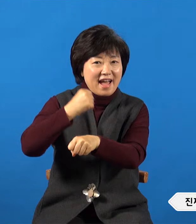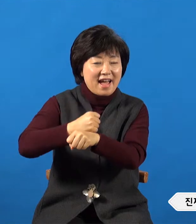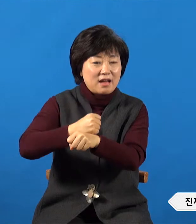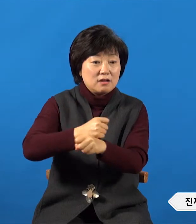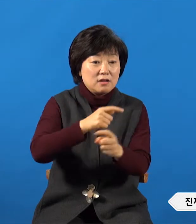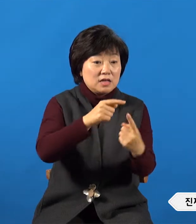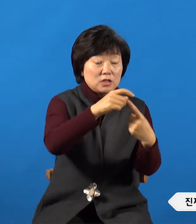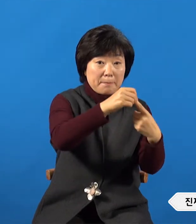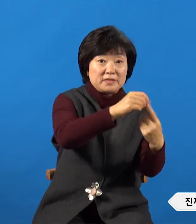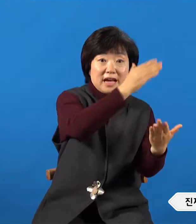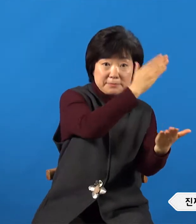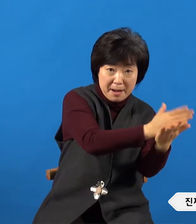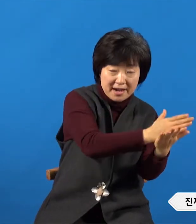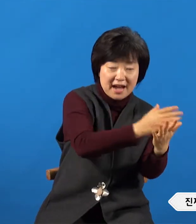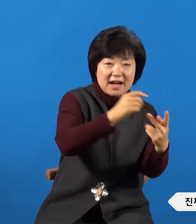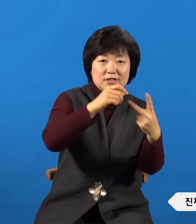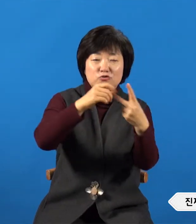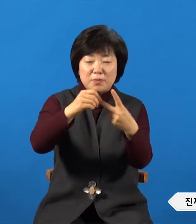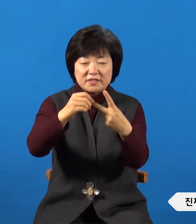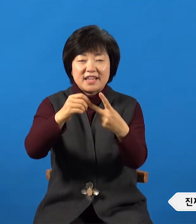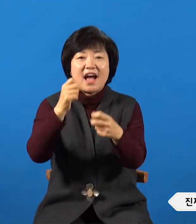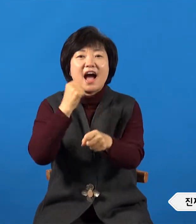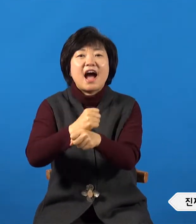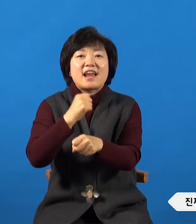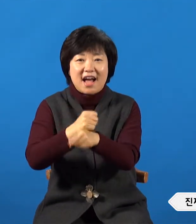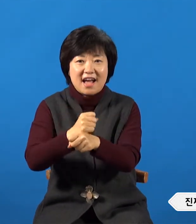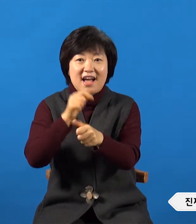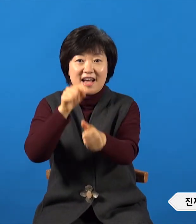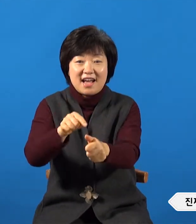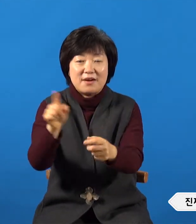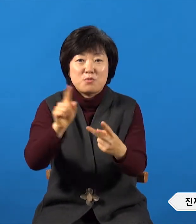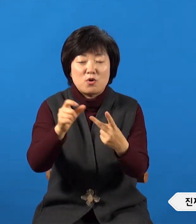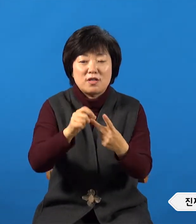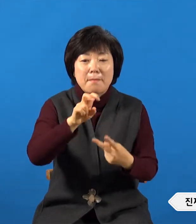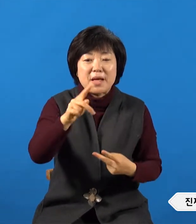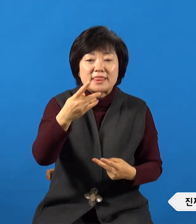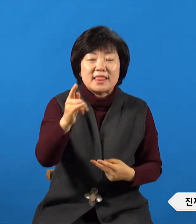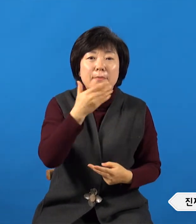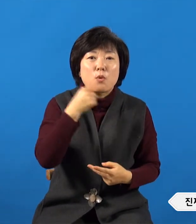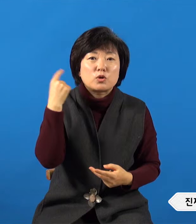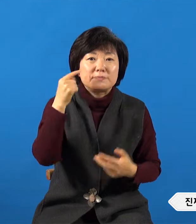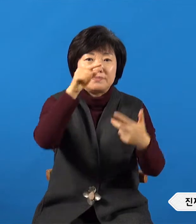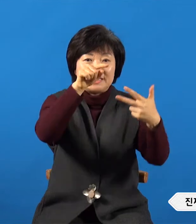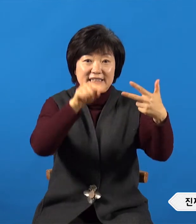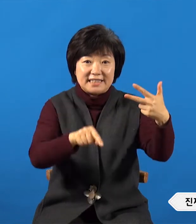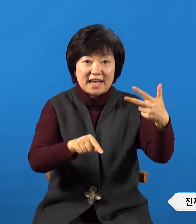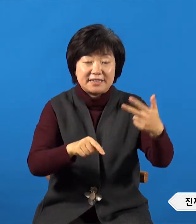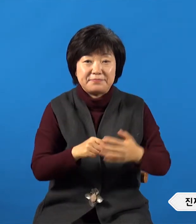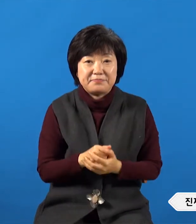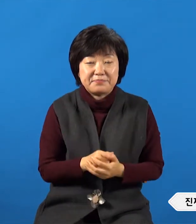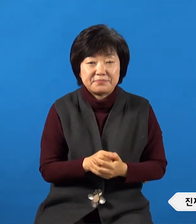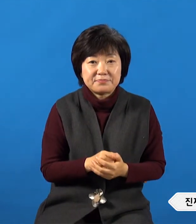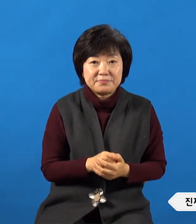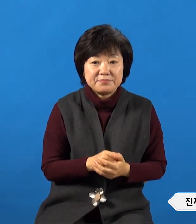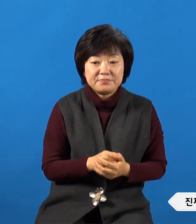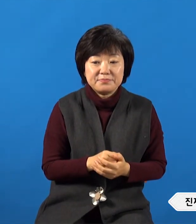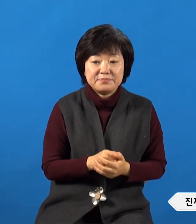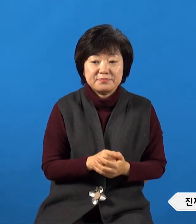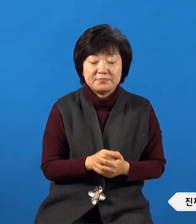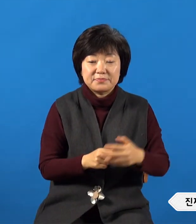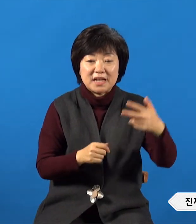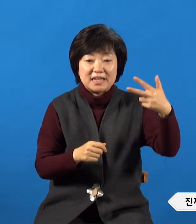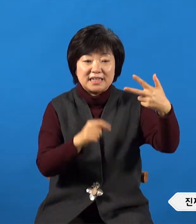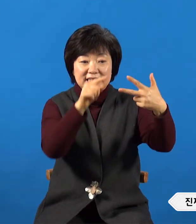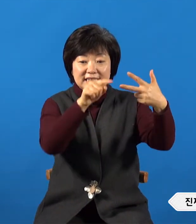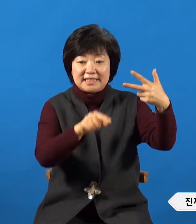인간 관계의 모습을 말씀하십니다. 오늘 똑같은 마태복음 7장 본문에서 나오는 말씀입니다. 몇 절